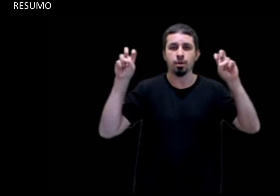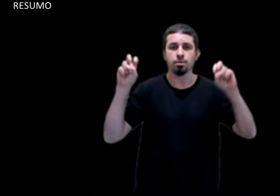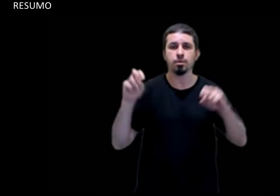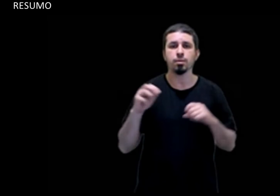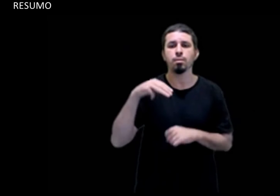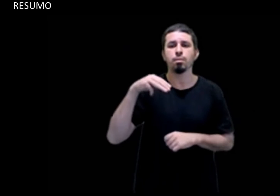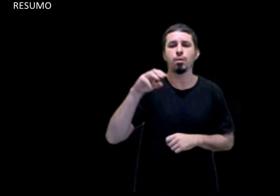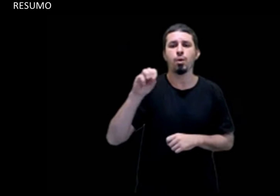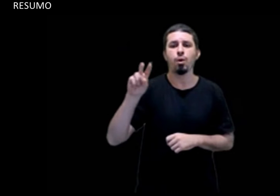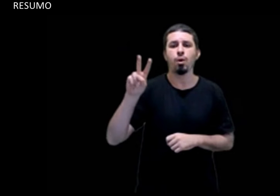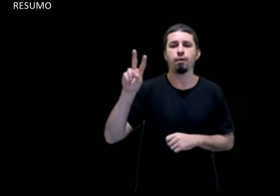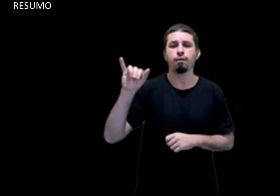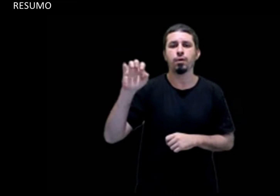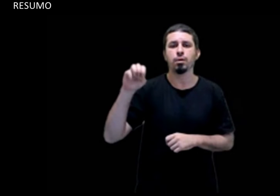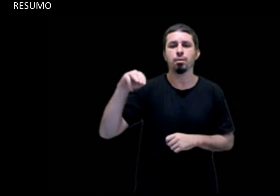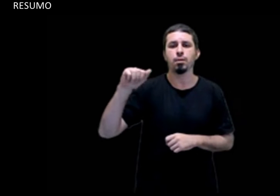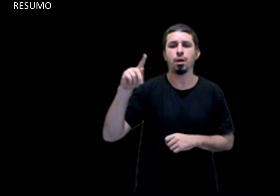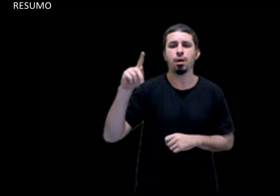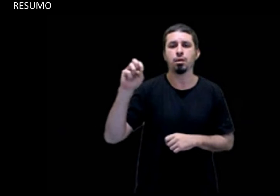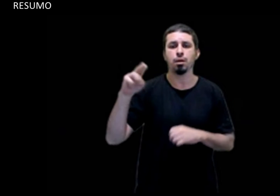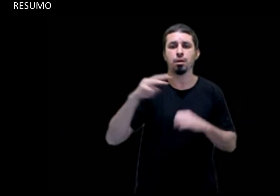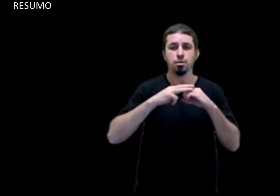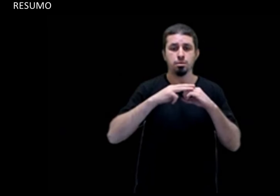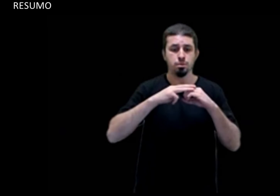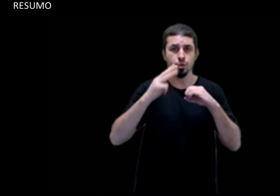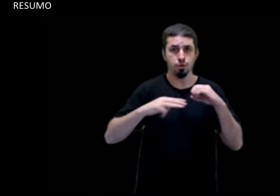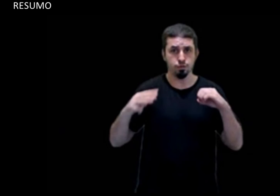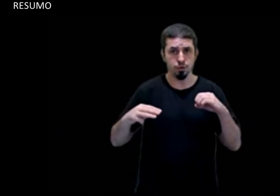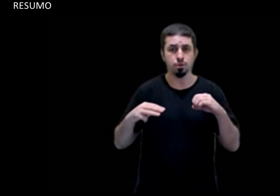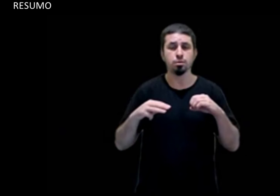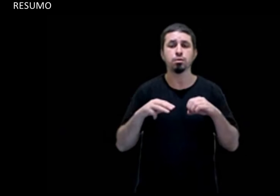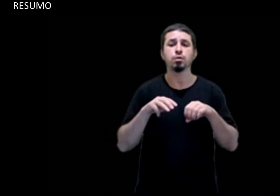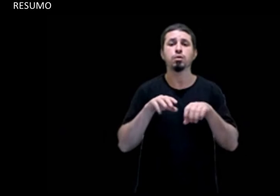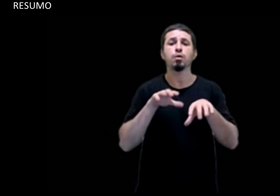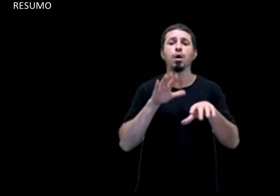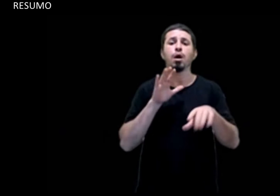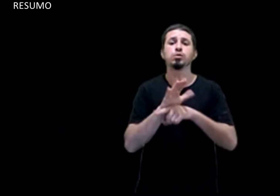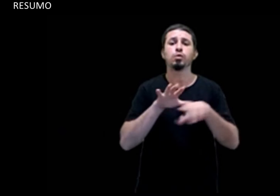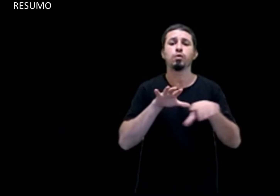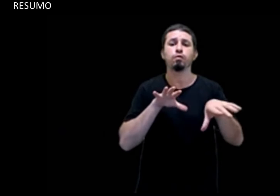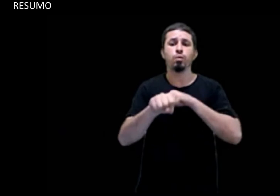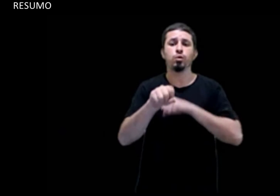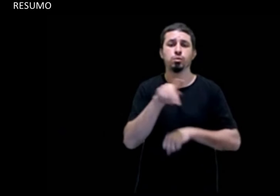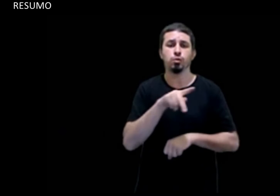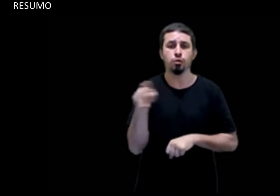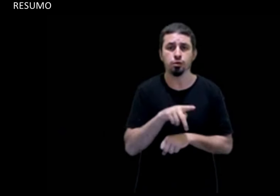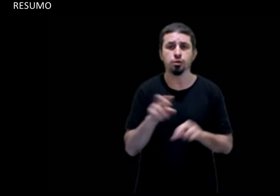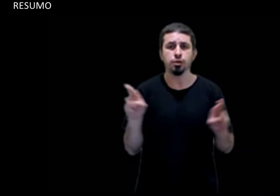Título do artigo: Movie Maker e formação de professores, uma relação a ser construída.